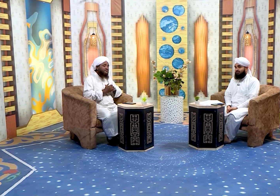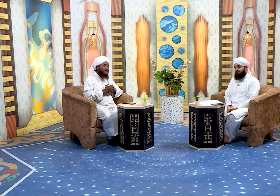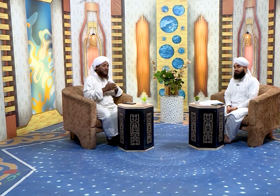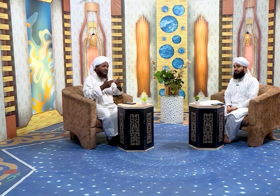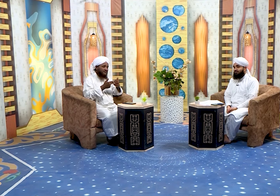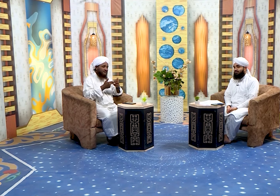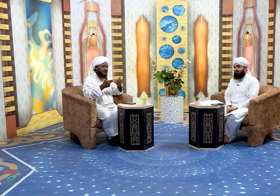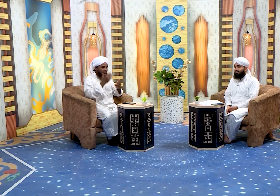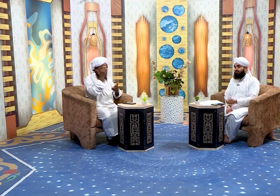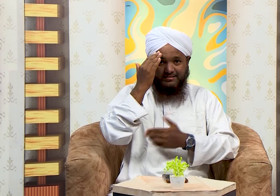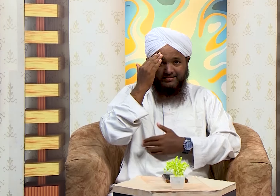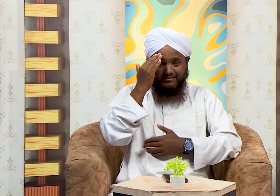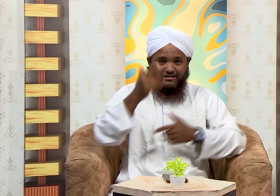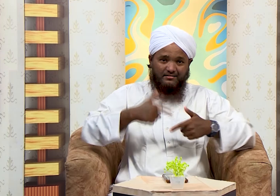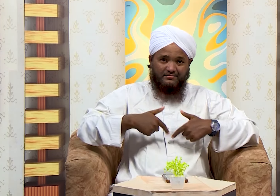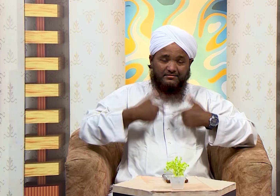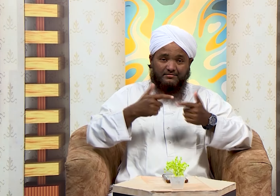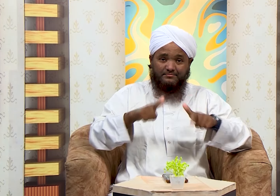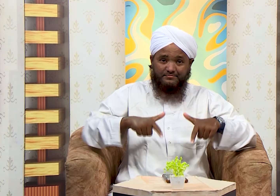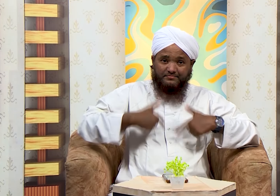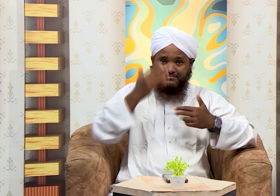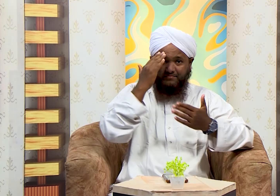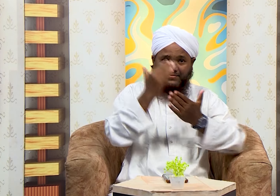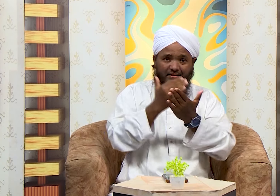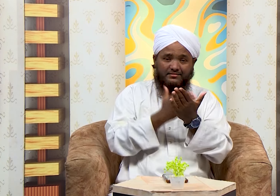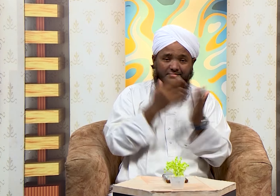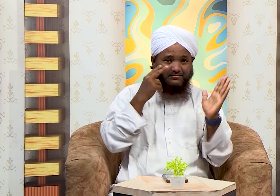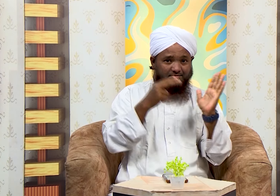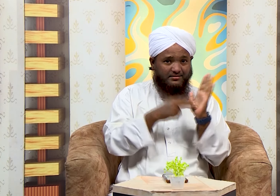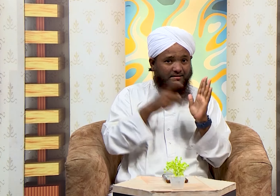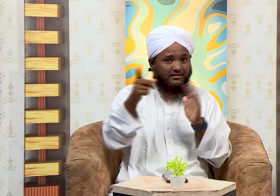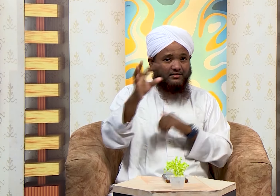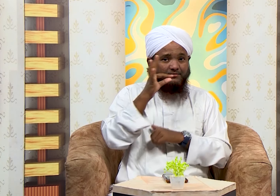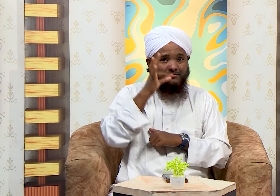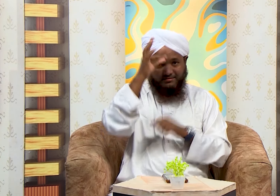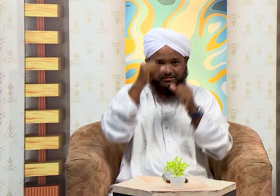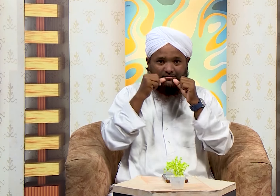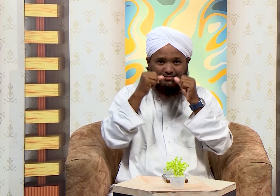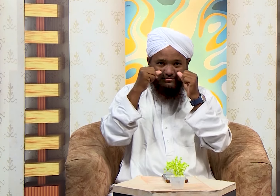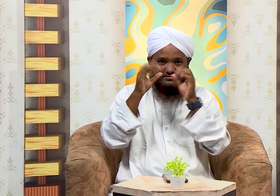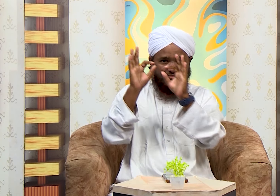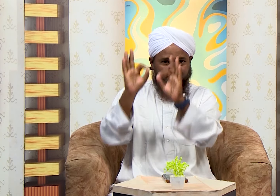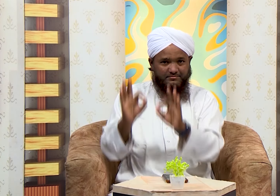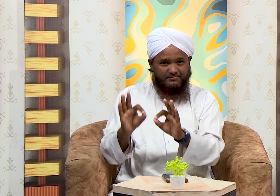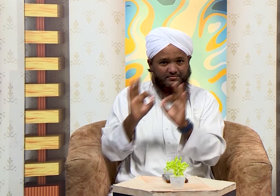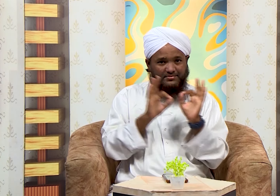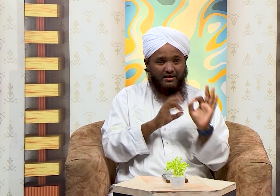اسلامی زندگی ہے اور جو آپ کی زندگی کو فالو کرتے ہیں ان کی زندگیوں میں اسلام کی اصل رنگ ہمیں دیکھنے کو